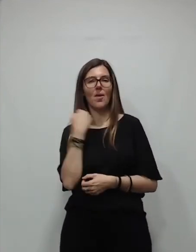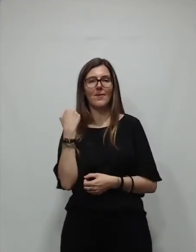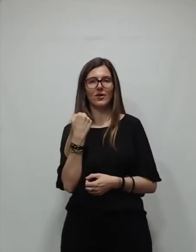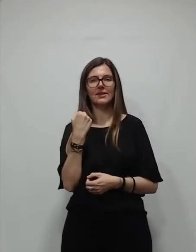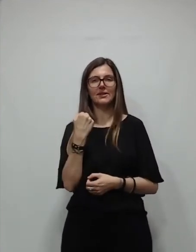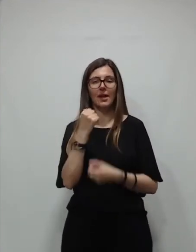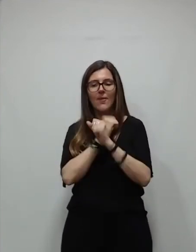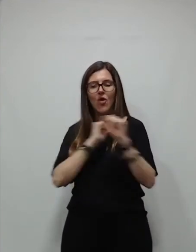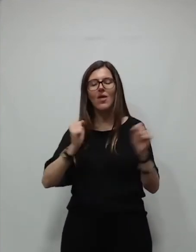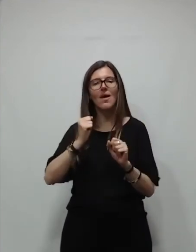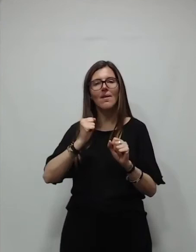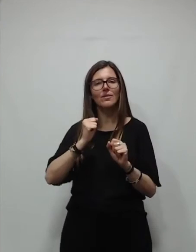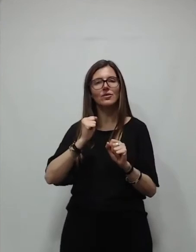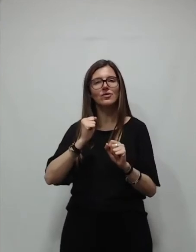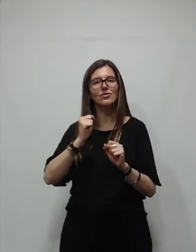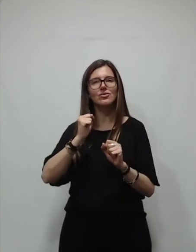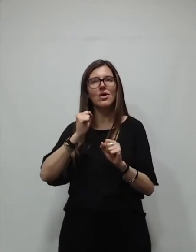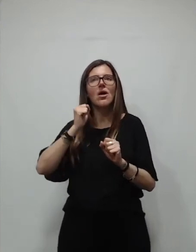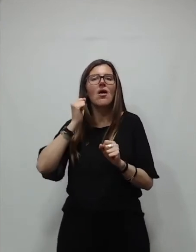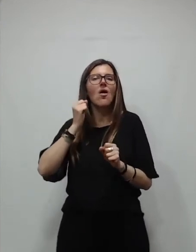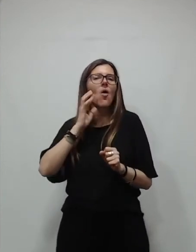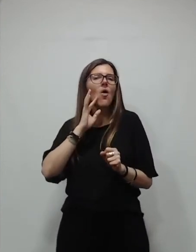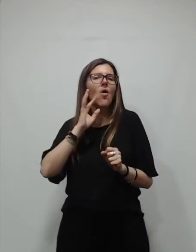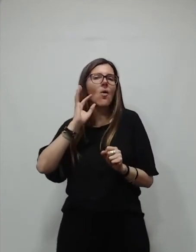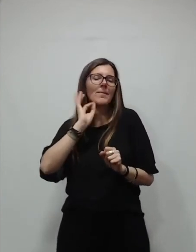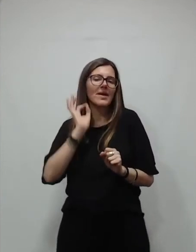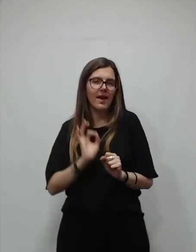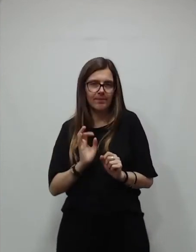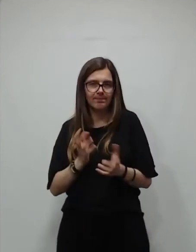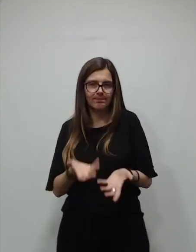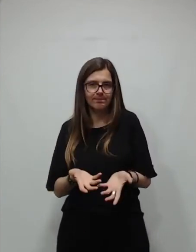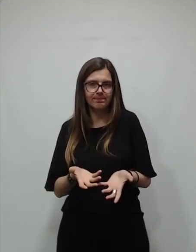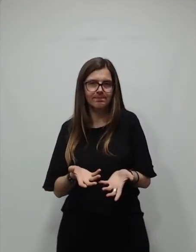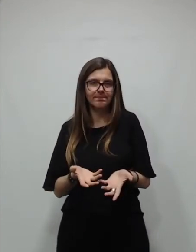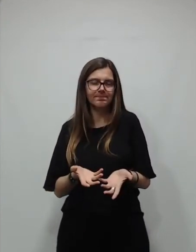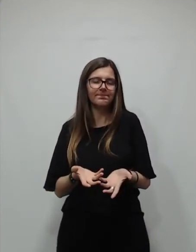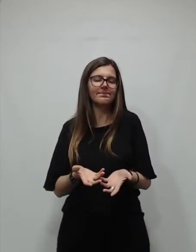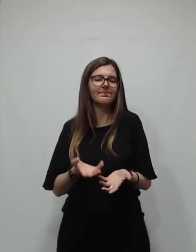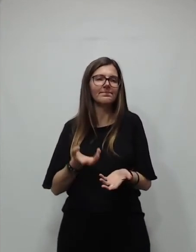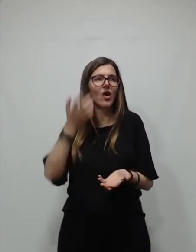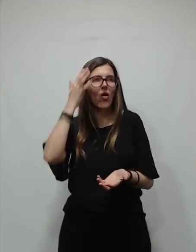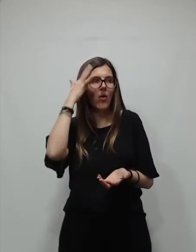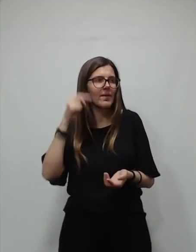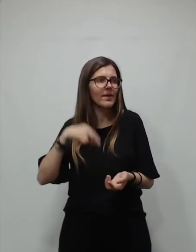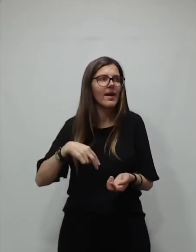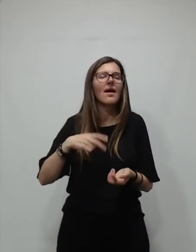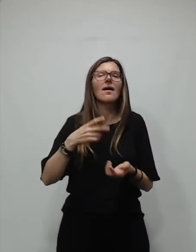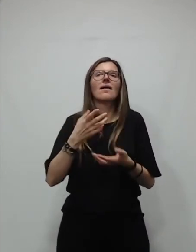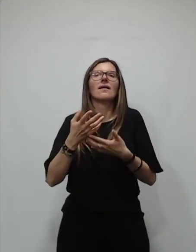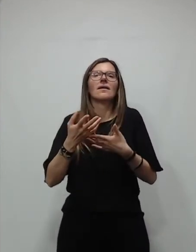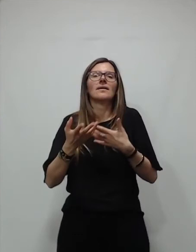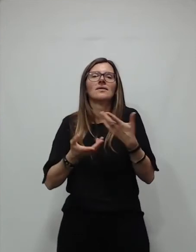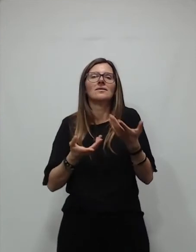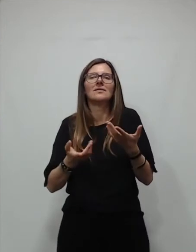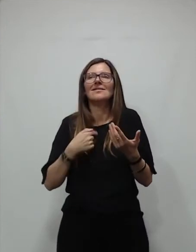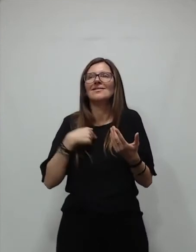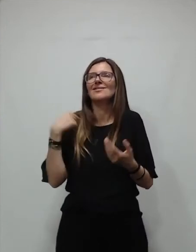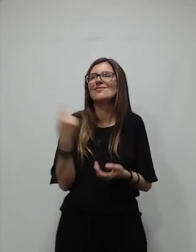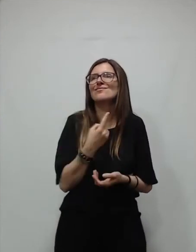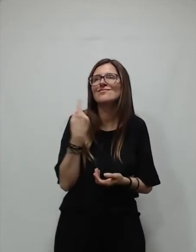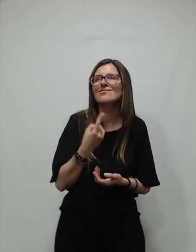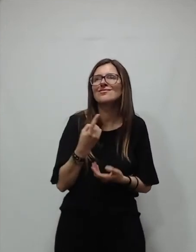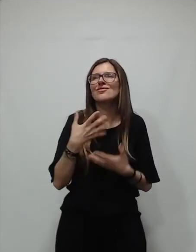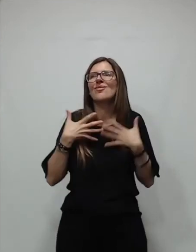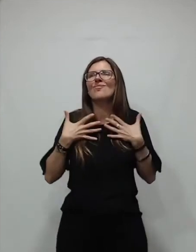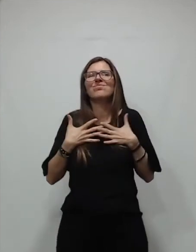que realmente no han cometido ningún delito, que realmente estamos sufriendo y tenemos dolores, y nos internan y nos violan,